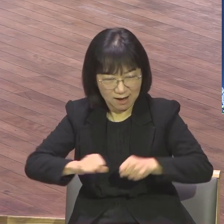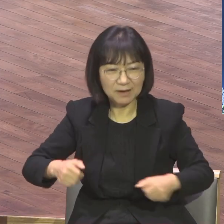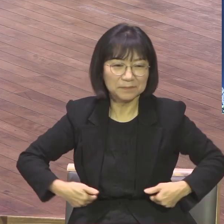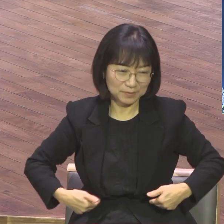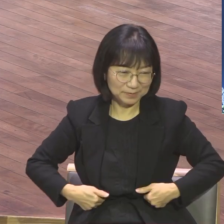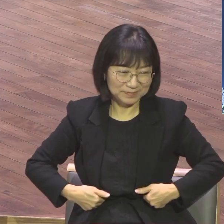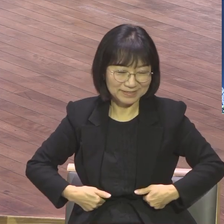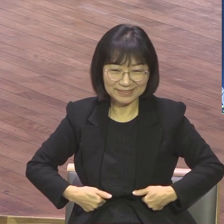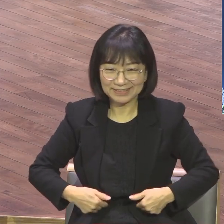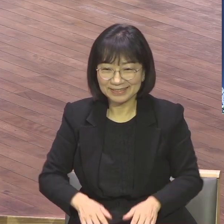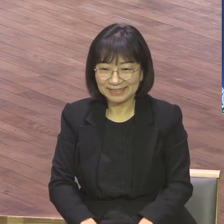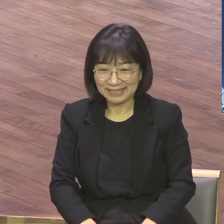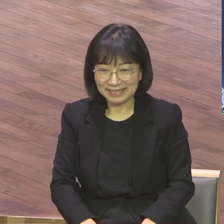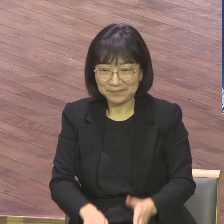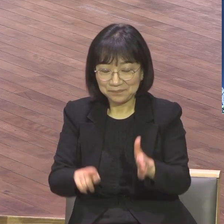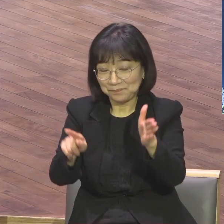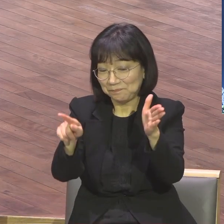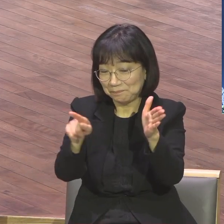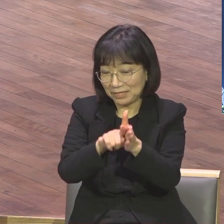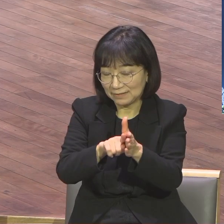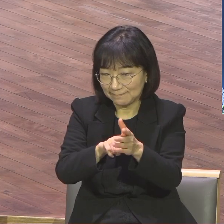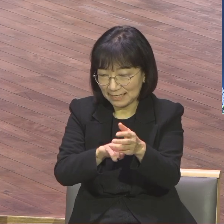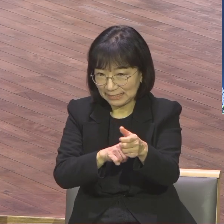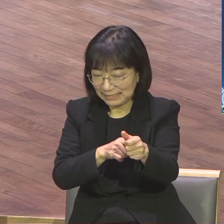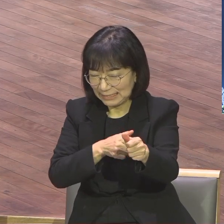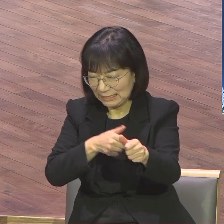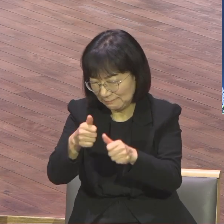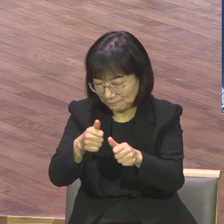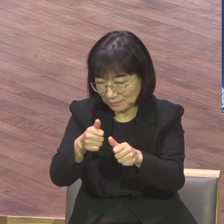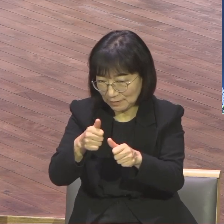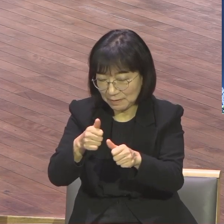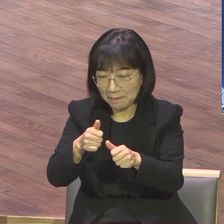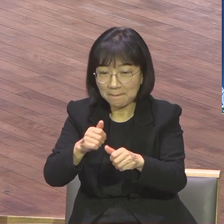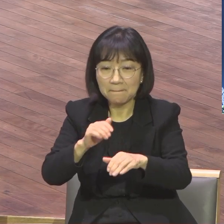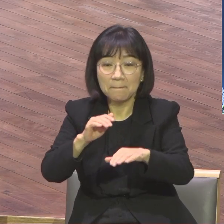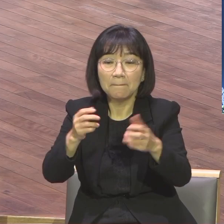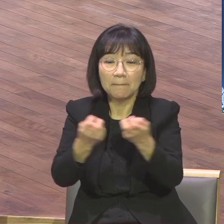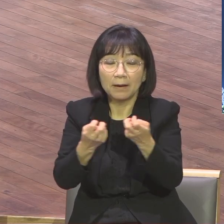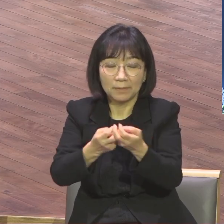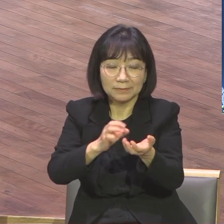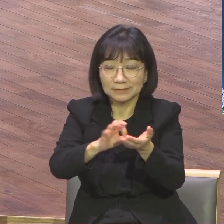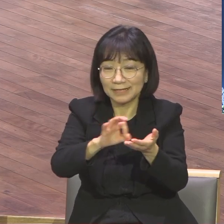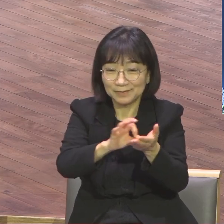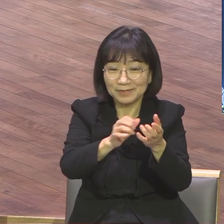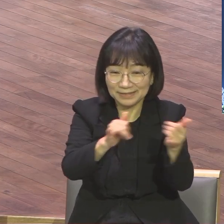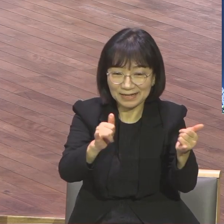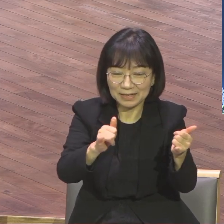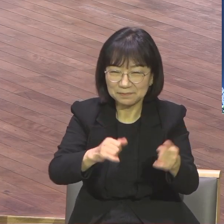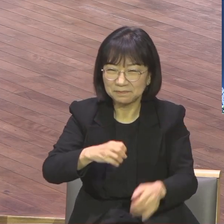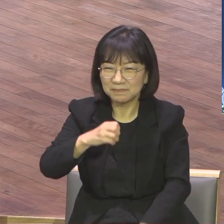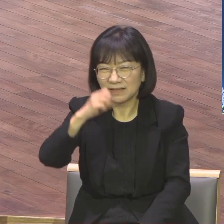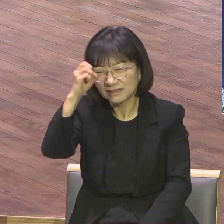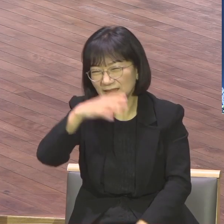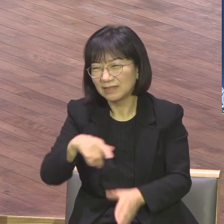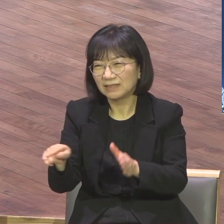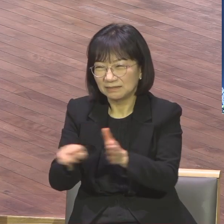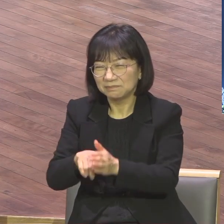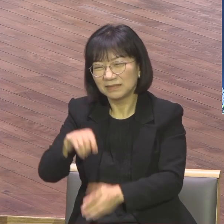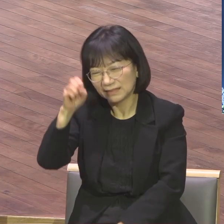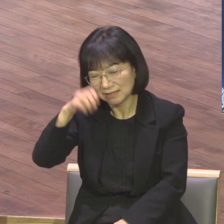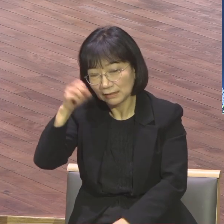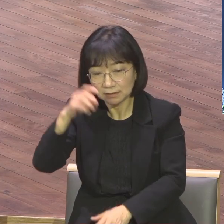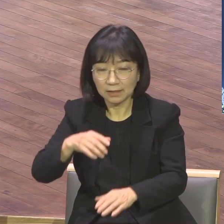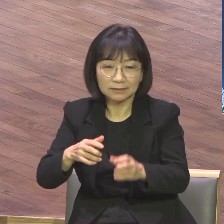믿음의 승부수를 던진 자와 그렇지 못한 자의 삶이란 것은요 극과 극이에요.